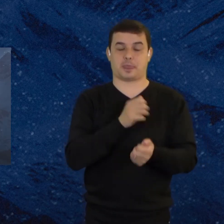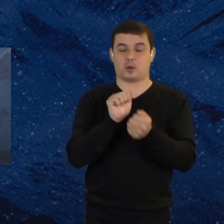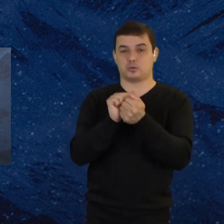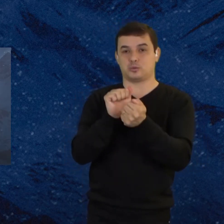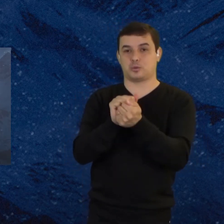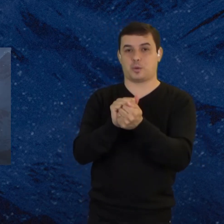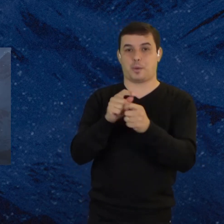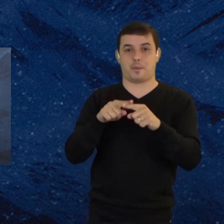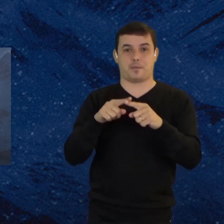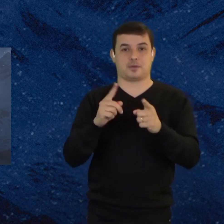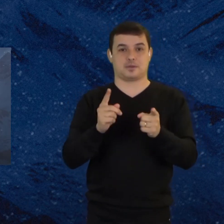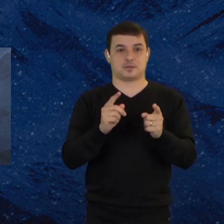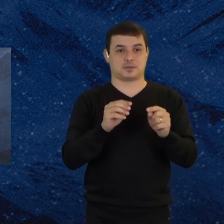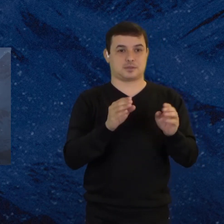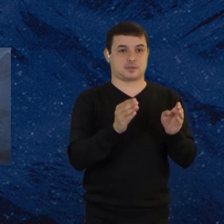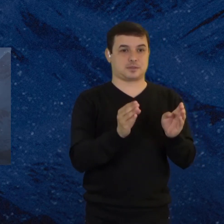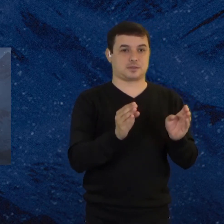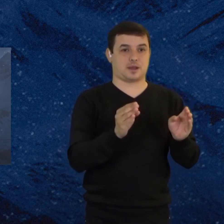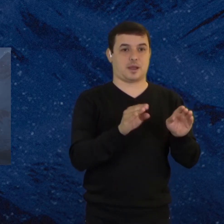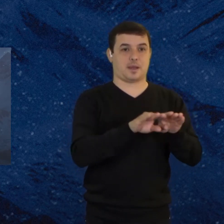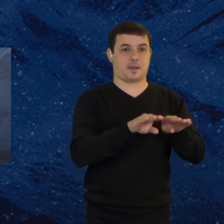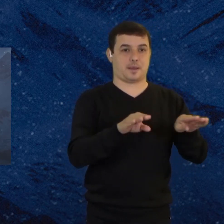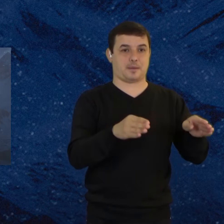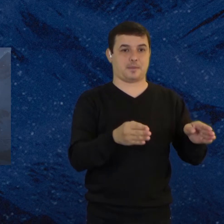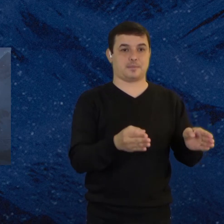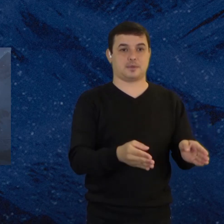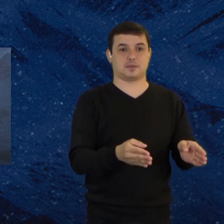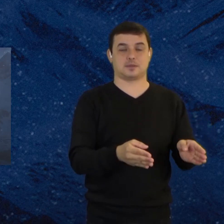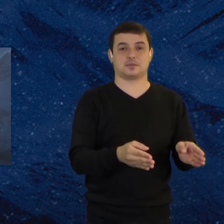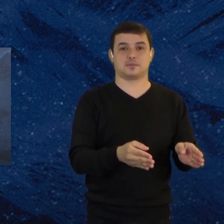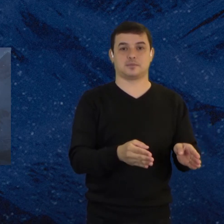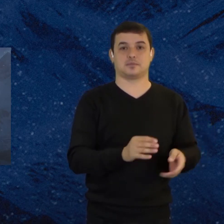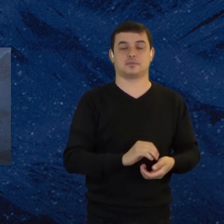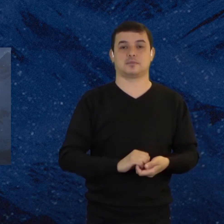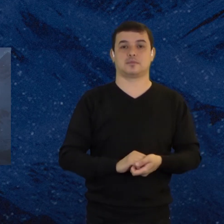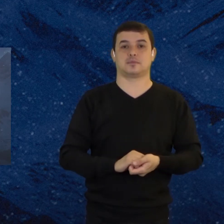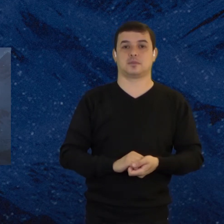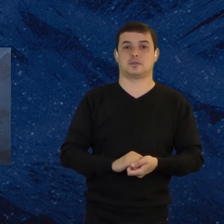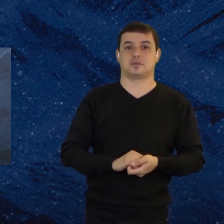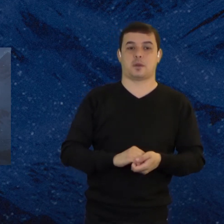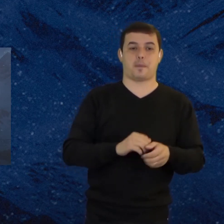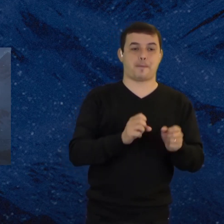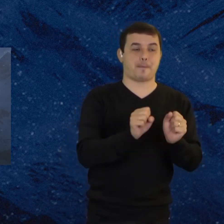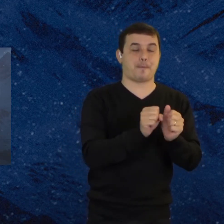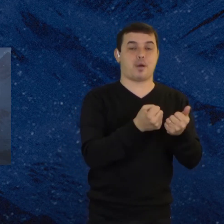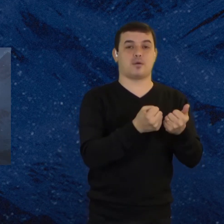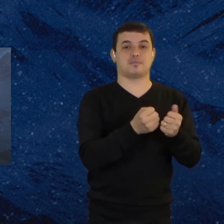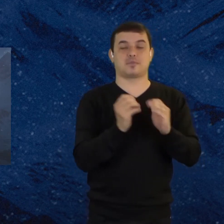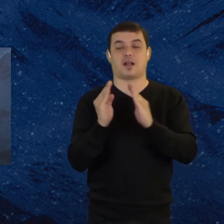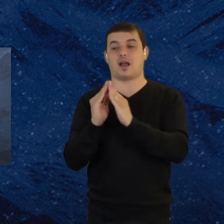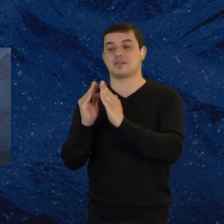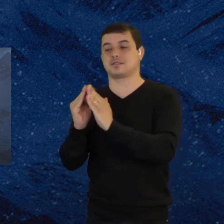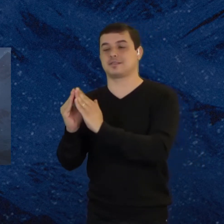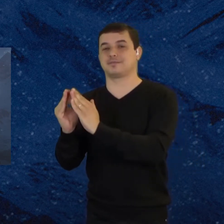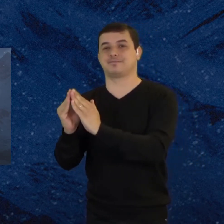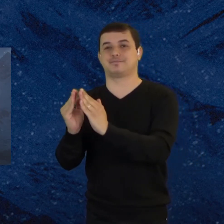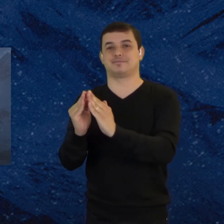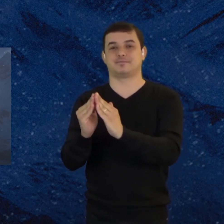Senhor também nas nossas casas, partindo o pão nas nossas casas. Então, o Senhor continua nos suprindo.